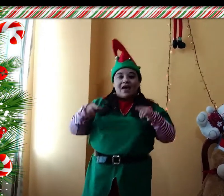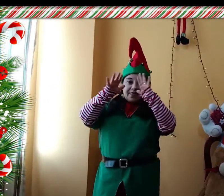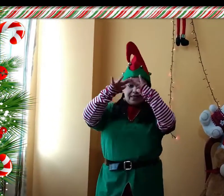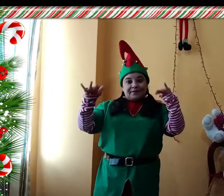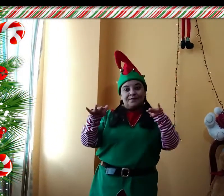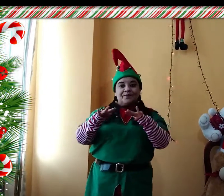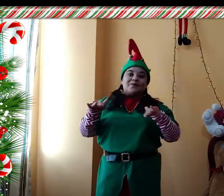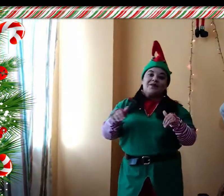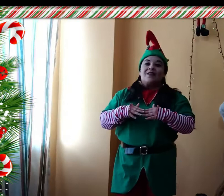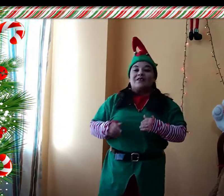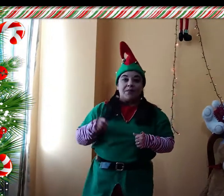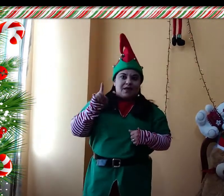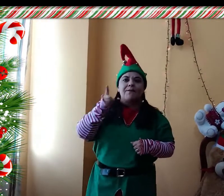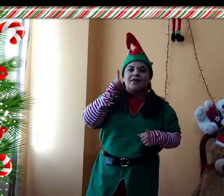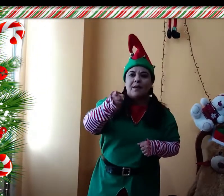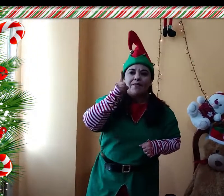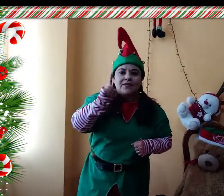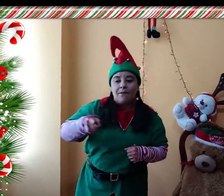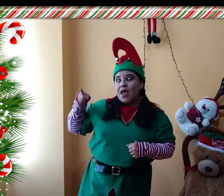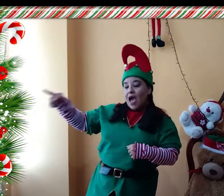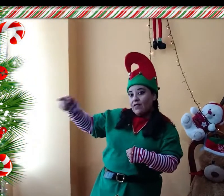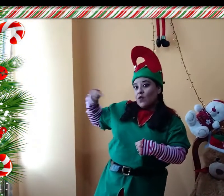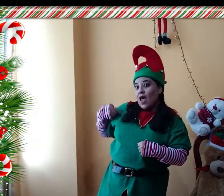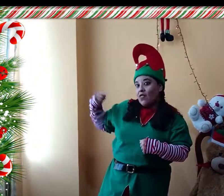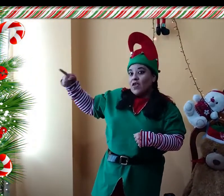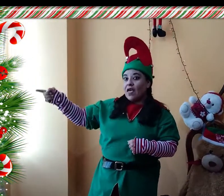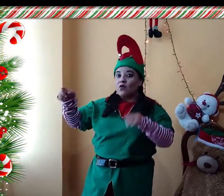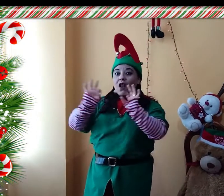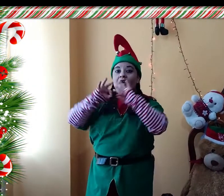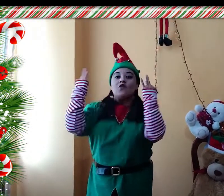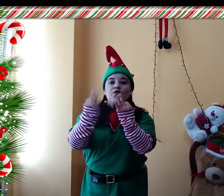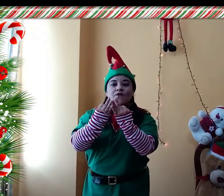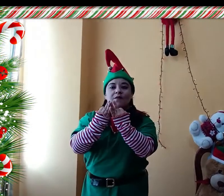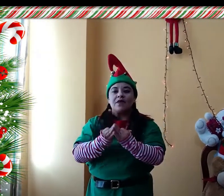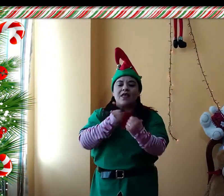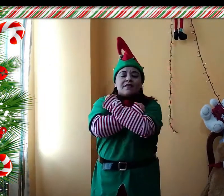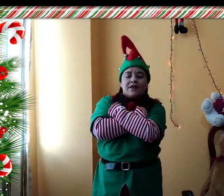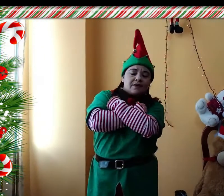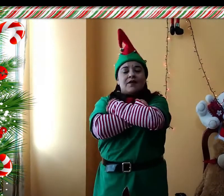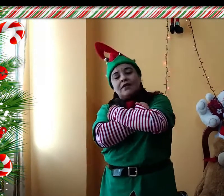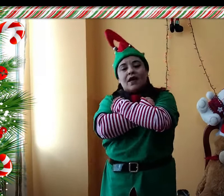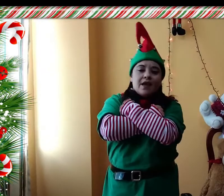Navidad. Siempre, siempre, siempre, siempre, y a tu lado, tu familia cerca